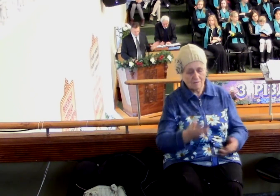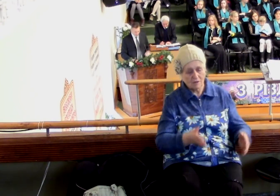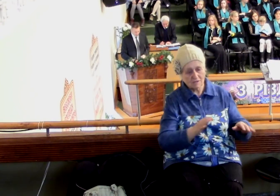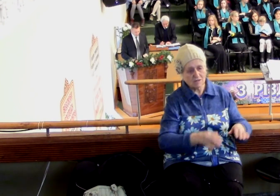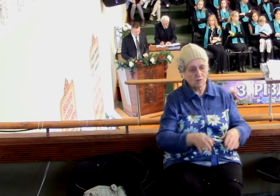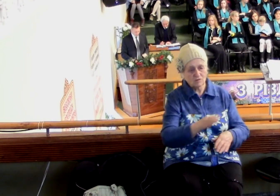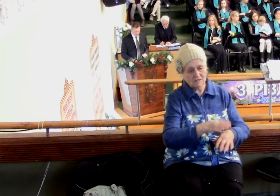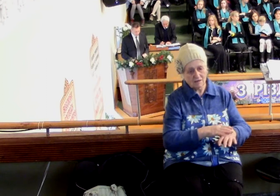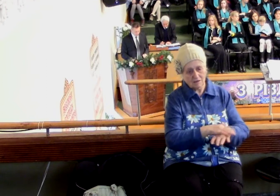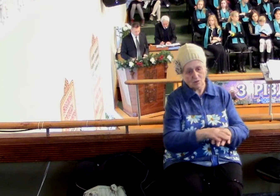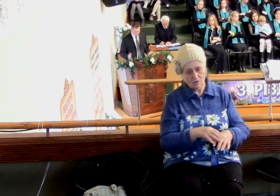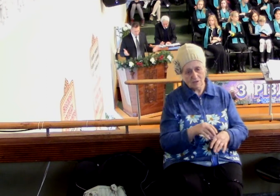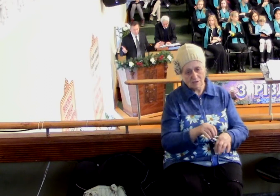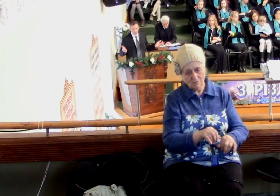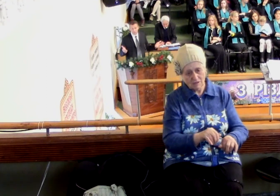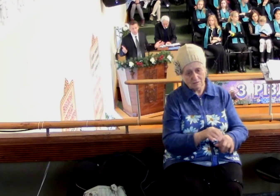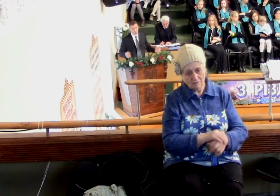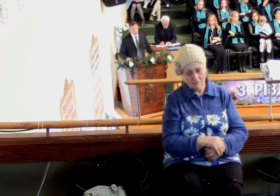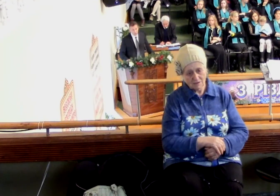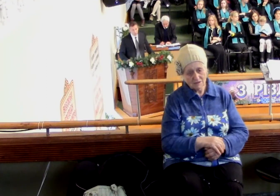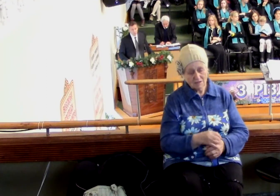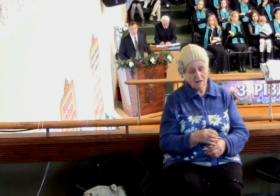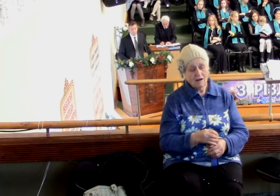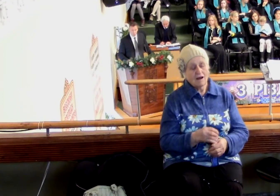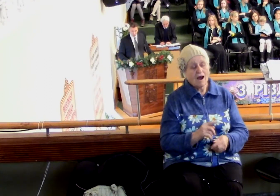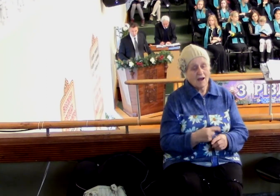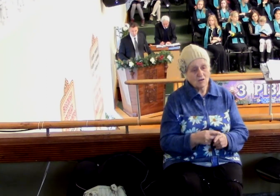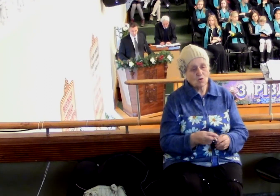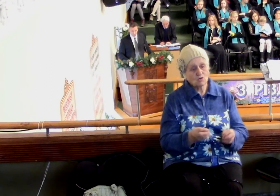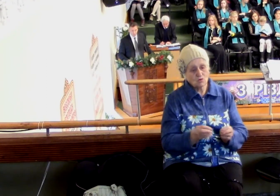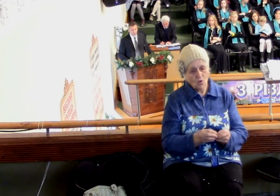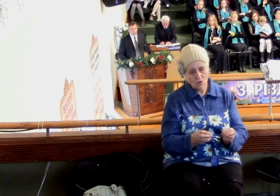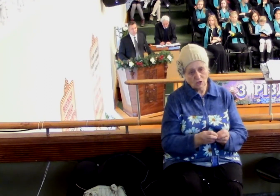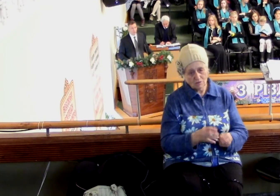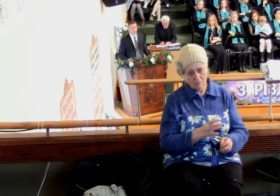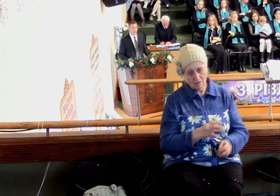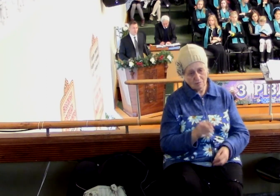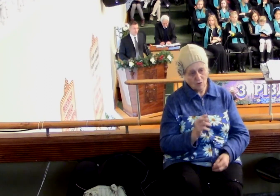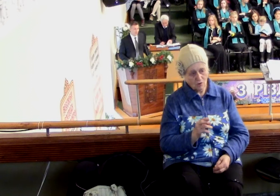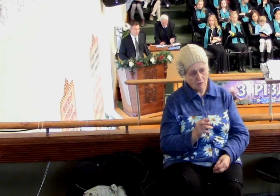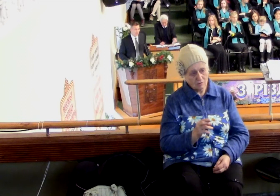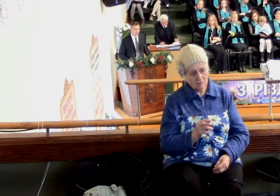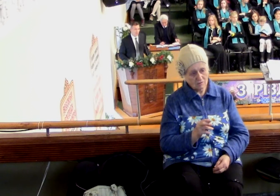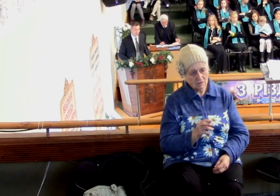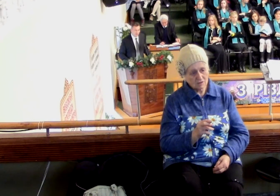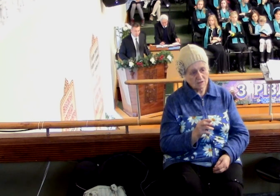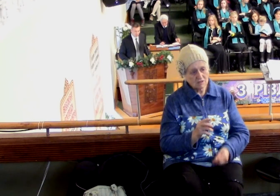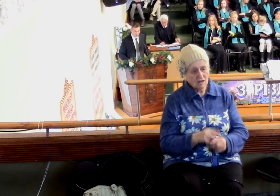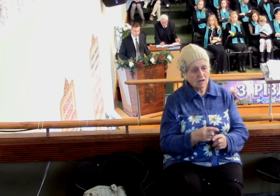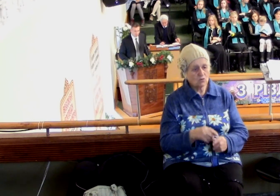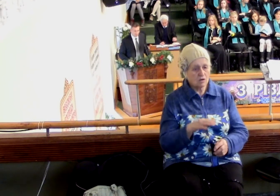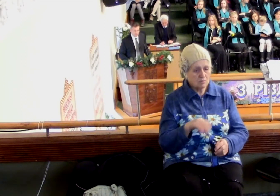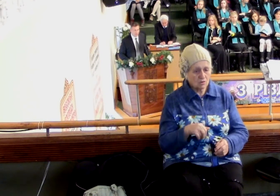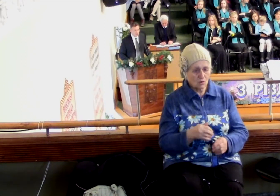народы земли». Это был тот же самый Бог, который обратился когда-то к